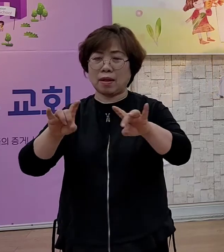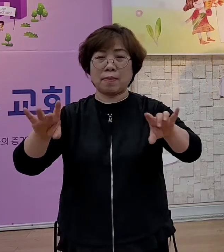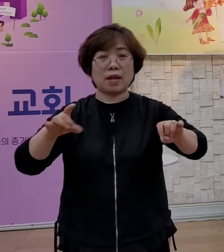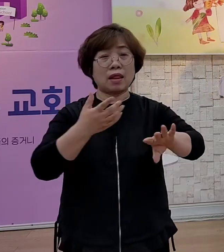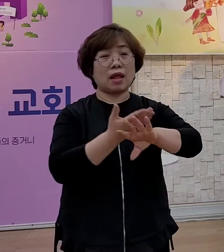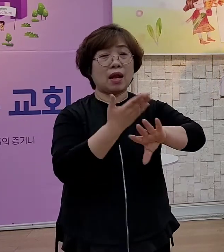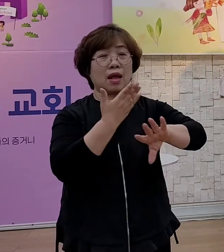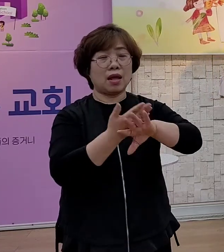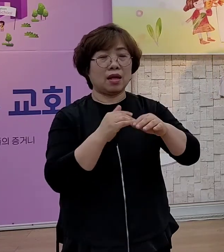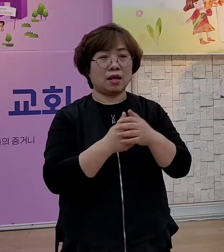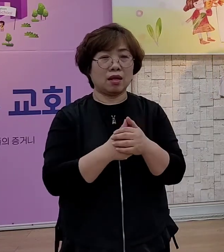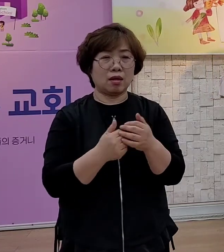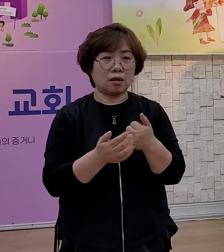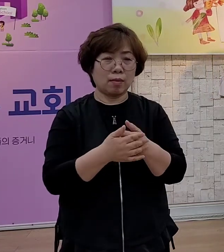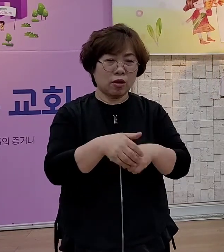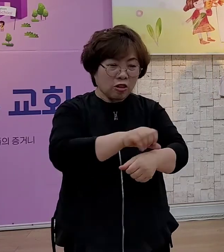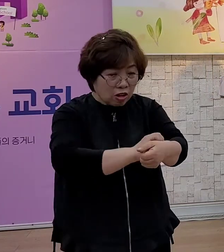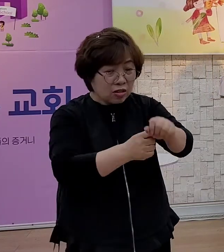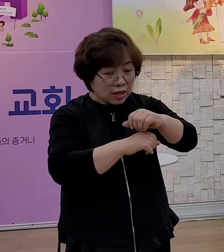외향적인 사람이 더 좋다?